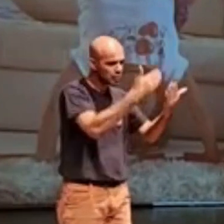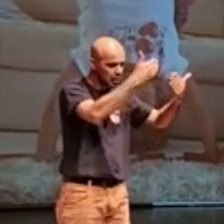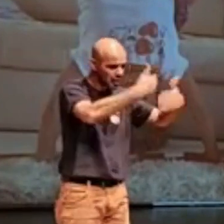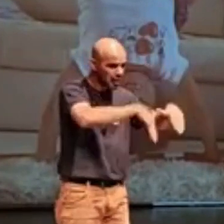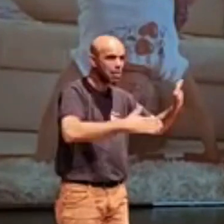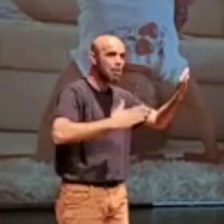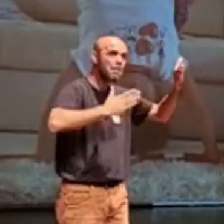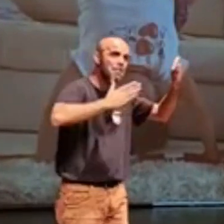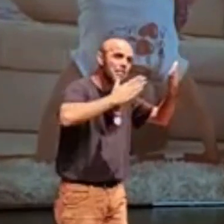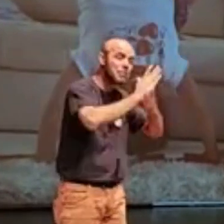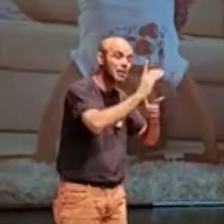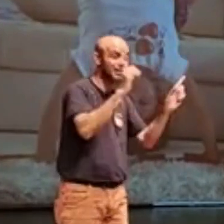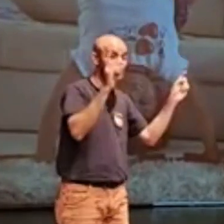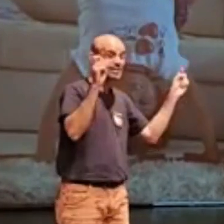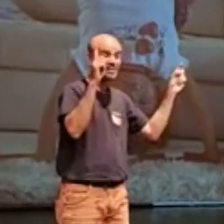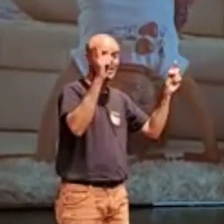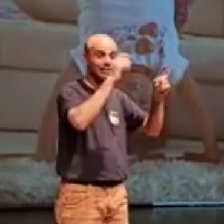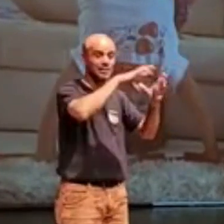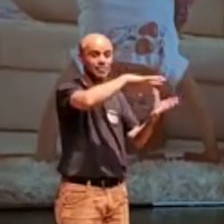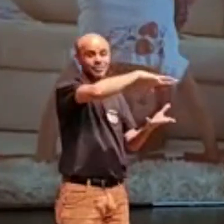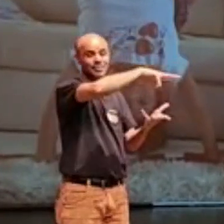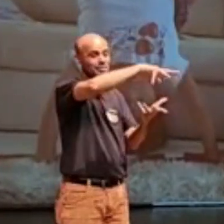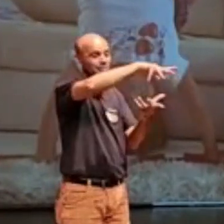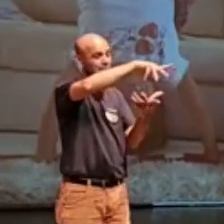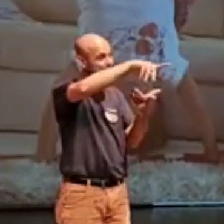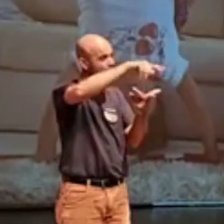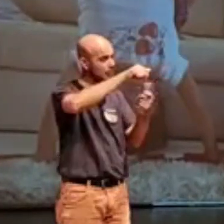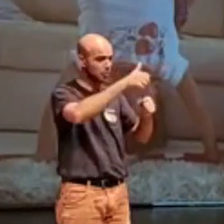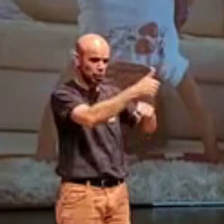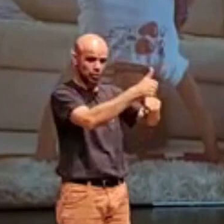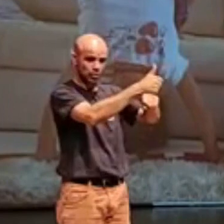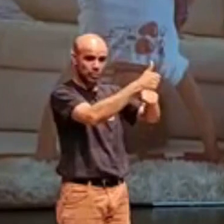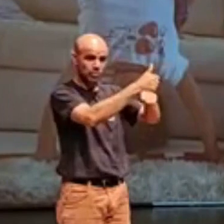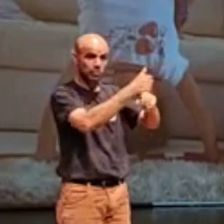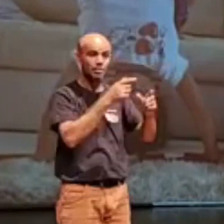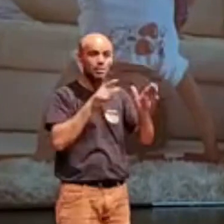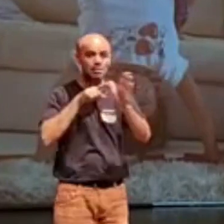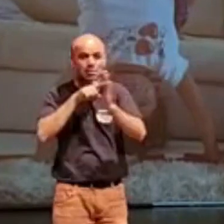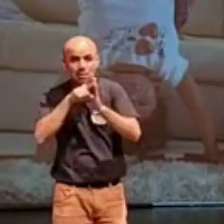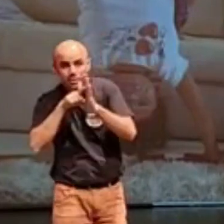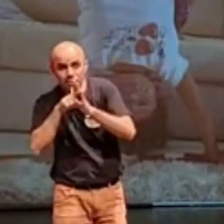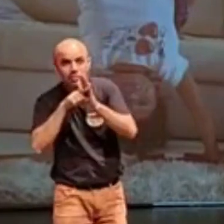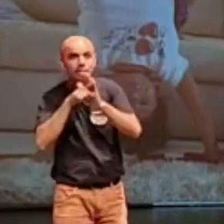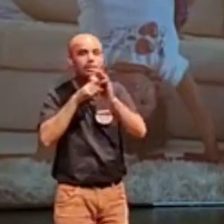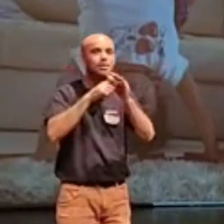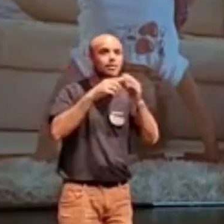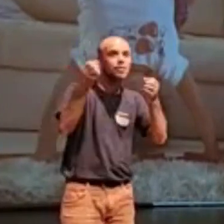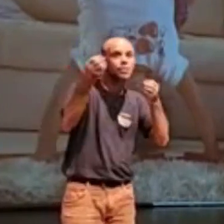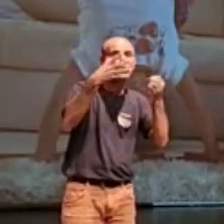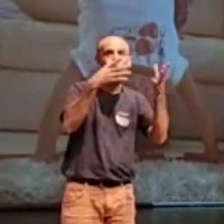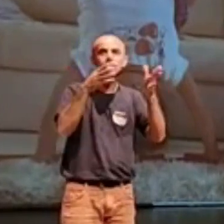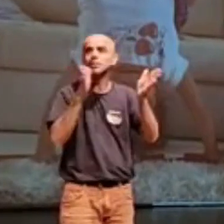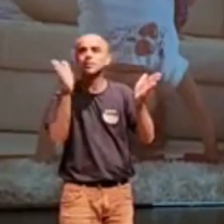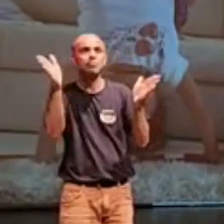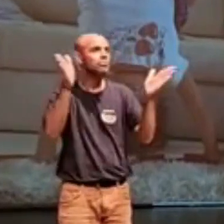da SBOT, que é uma das mais difíceis do mundo. Então, assim, pesquisem, se atualizem, vão para esse